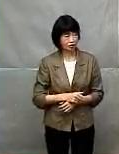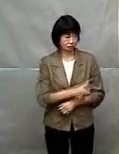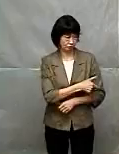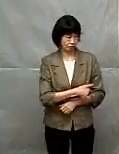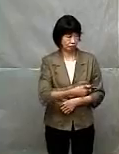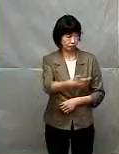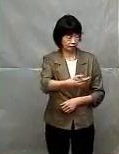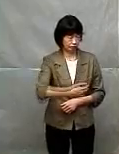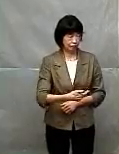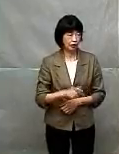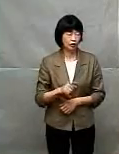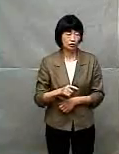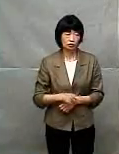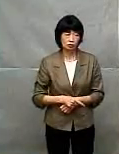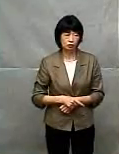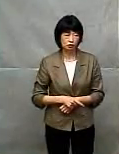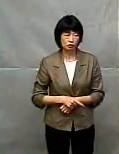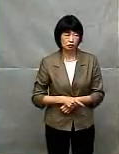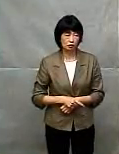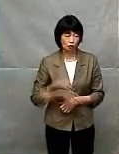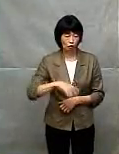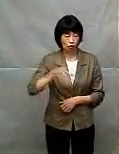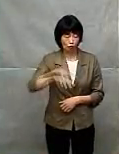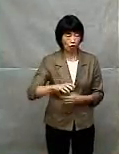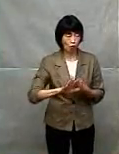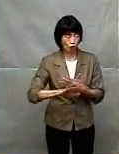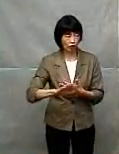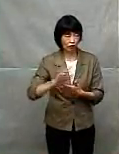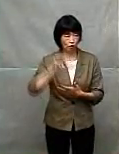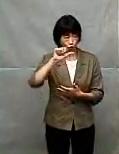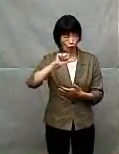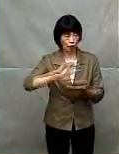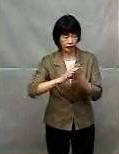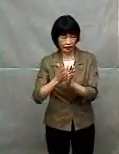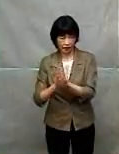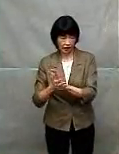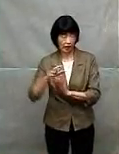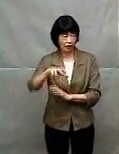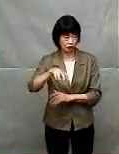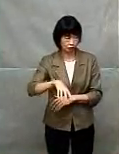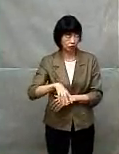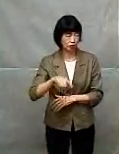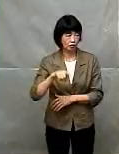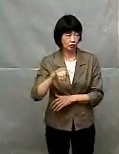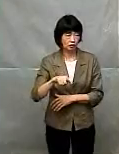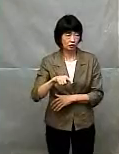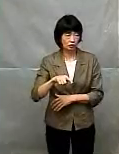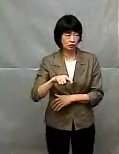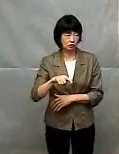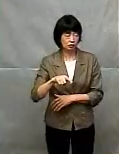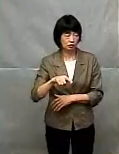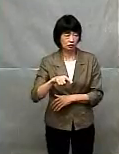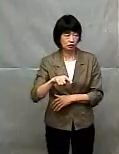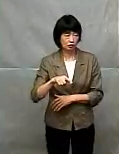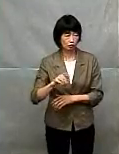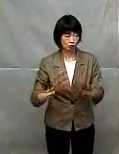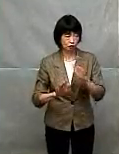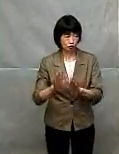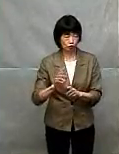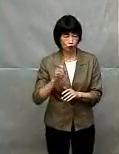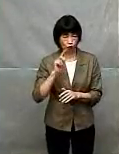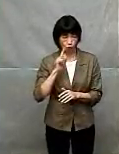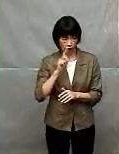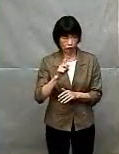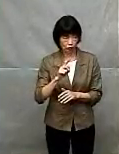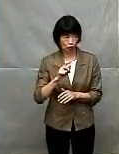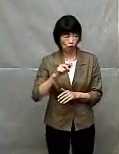ですね、 はい、 沿線、他の5県あるわけですけれども、 はい、 国の財政状況とか見た場合にフル規格